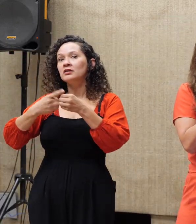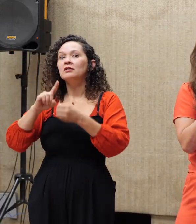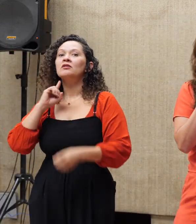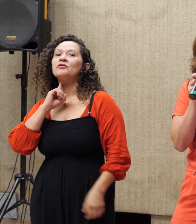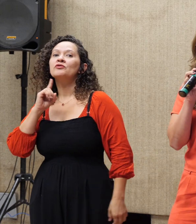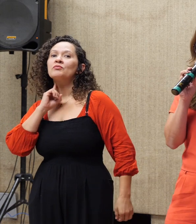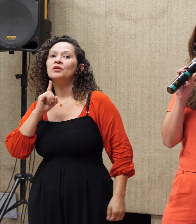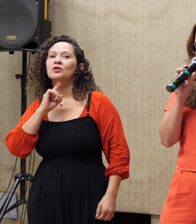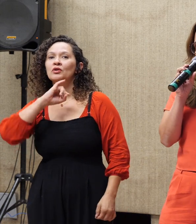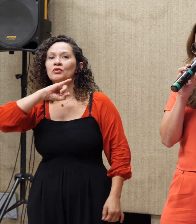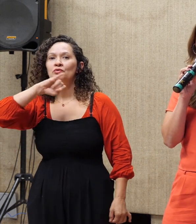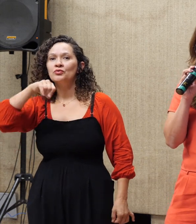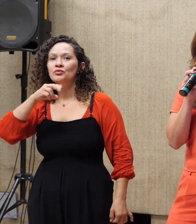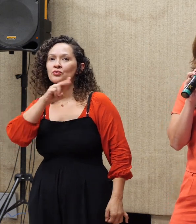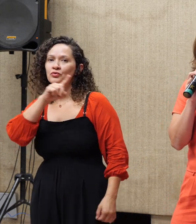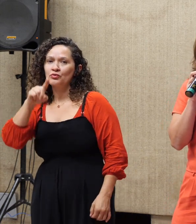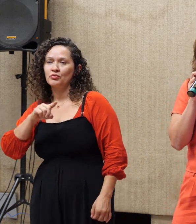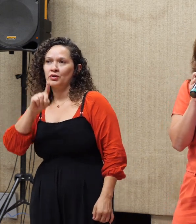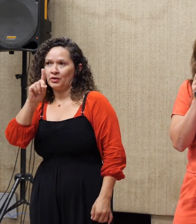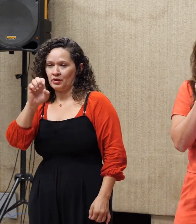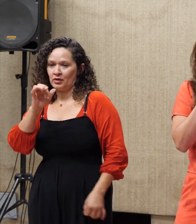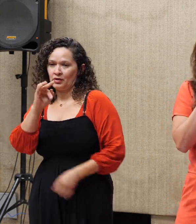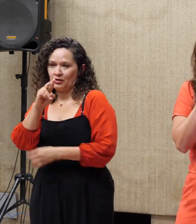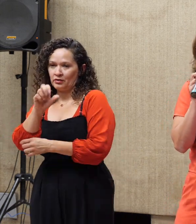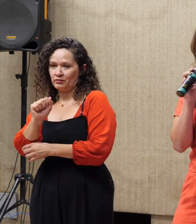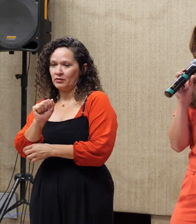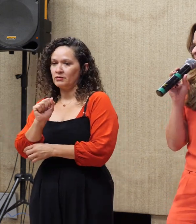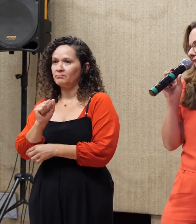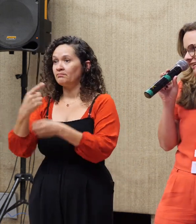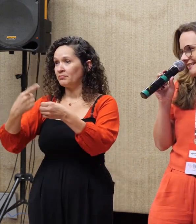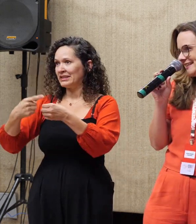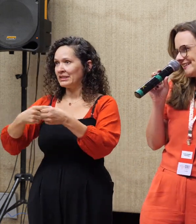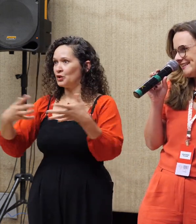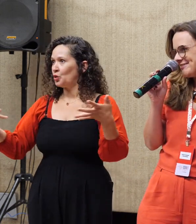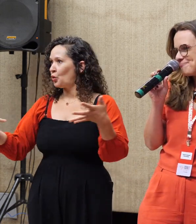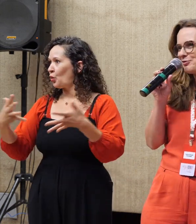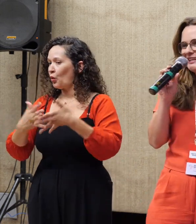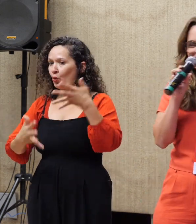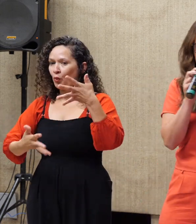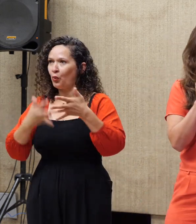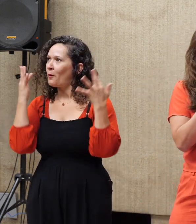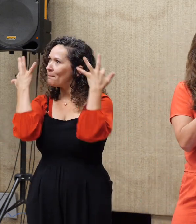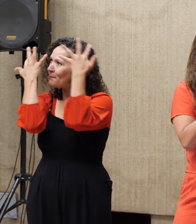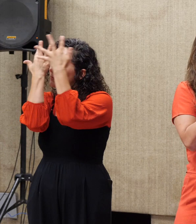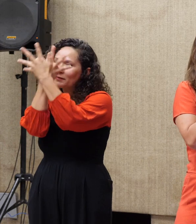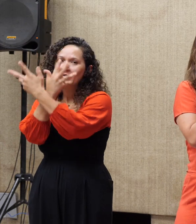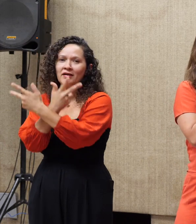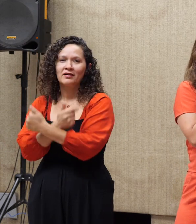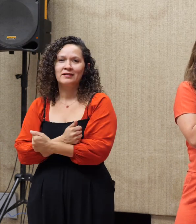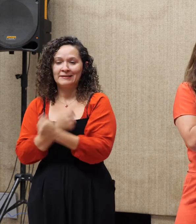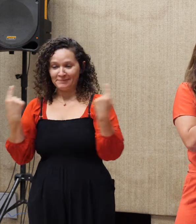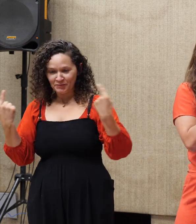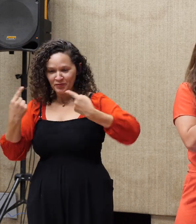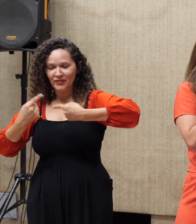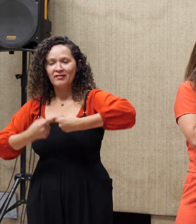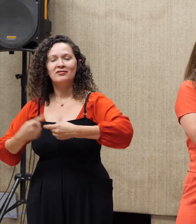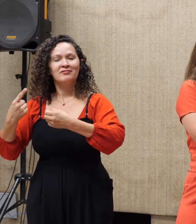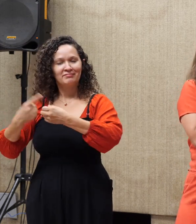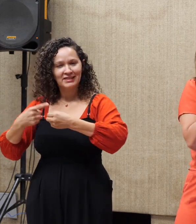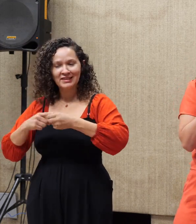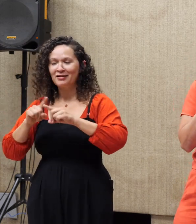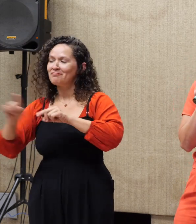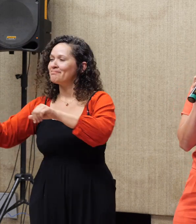de Fora, que é uma cidade muito complexa, bonita, desafiadora